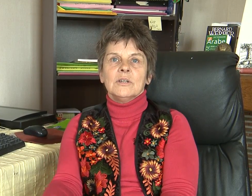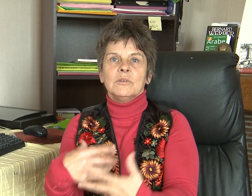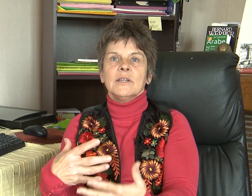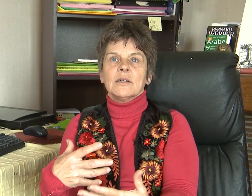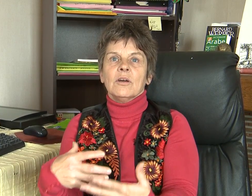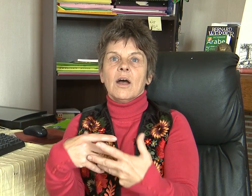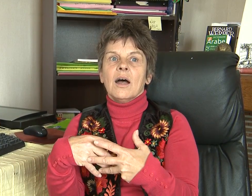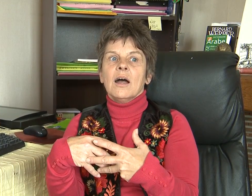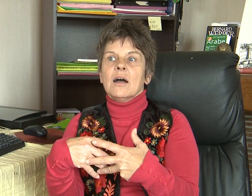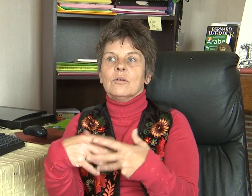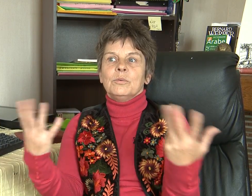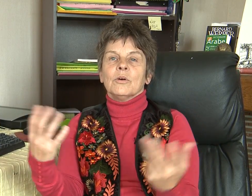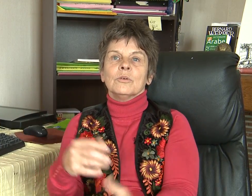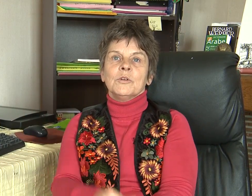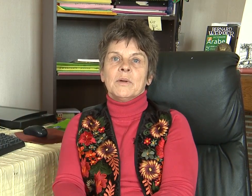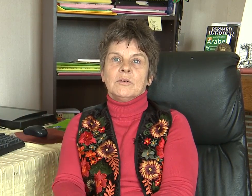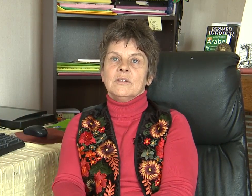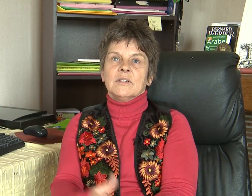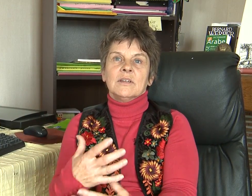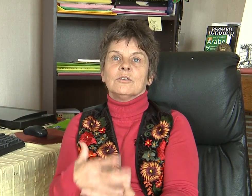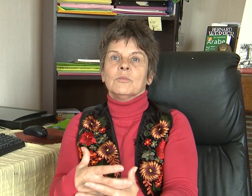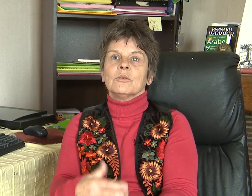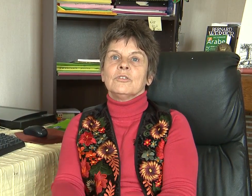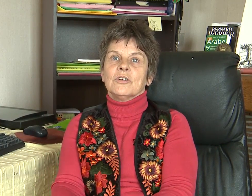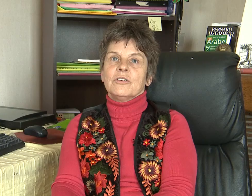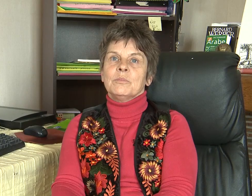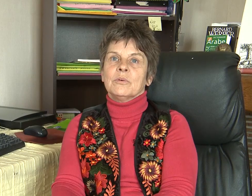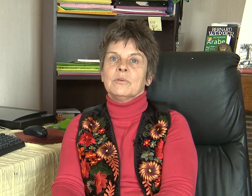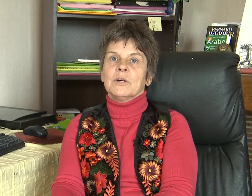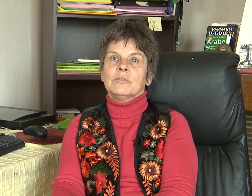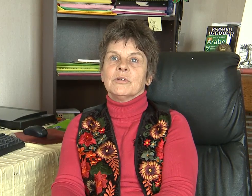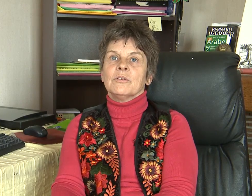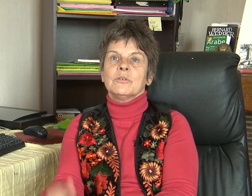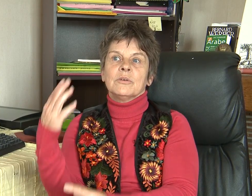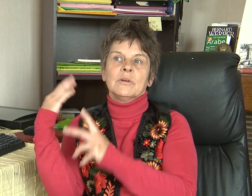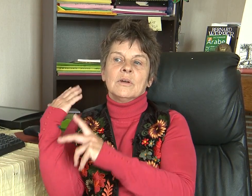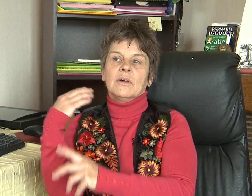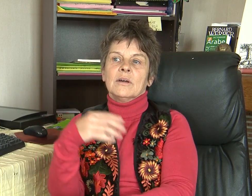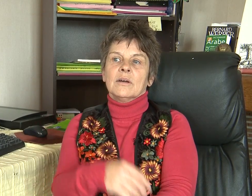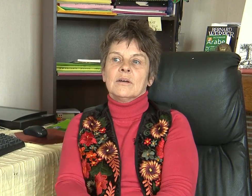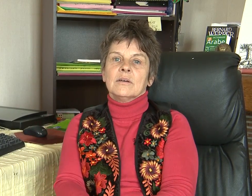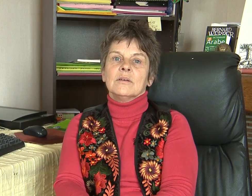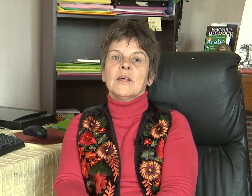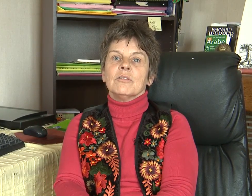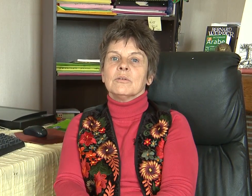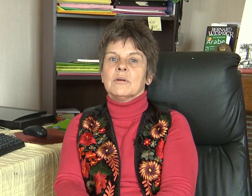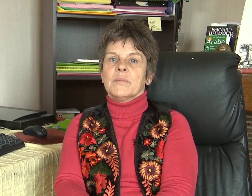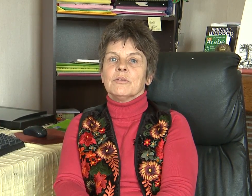nous tiennent à cœur au plus grand nombre de personnes ». C'est exactement ce que je cherchais pour ma conférence d'avant, ma